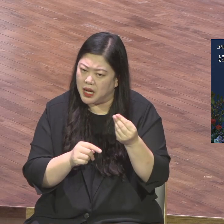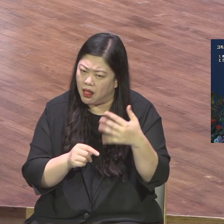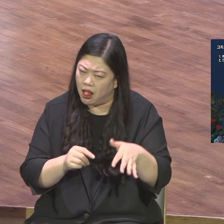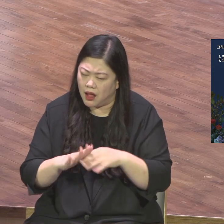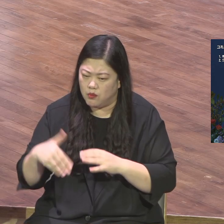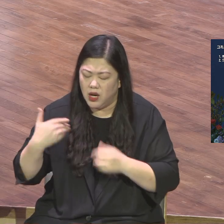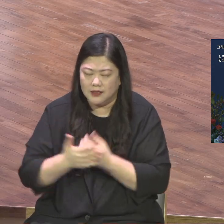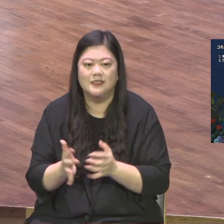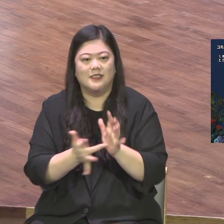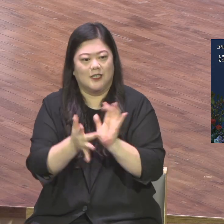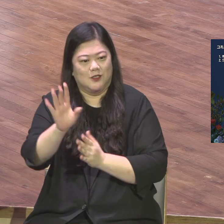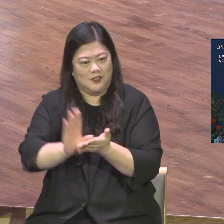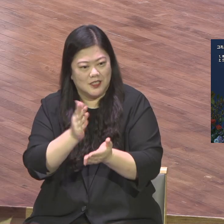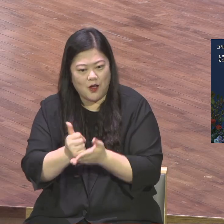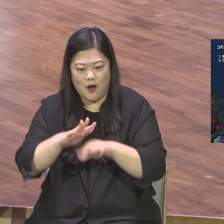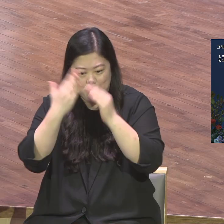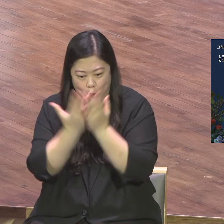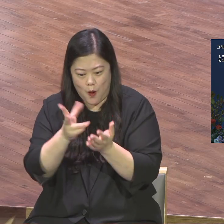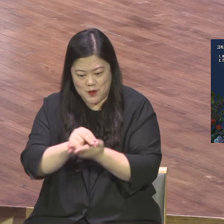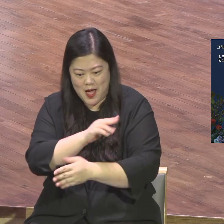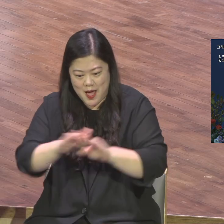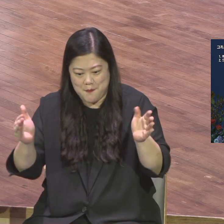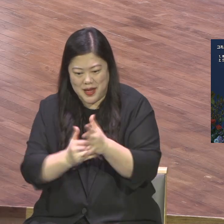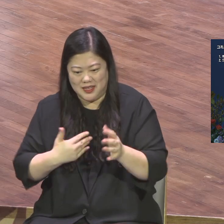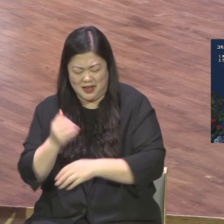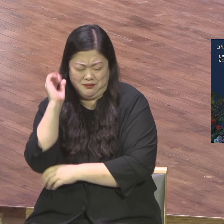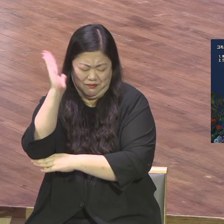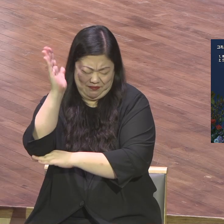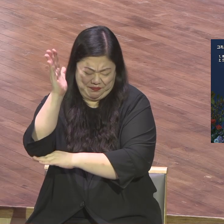예수님이 그리스도, 당신 인생의 답은 예수가